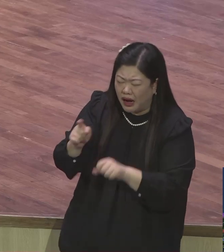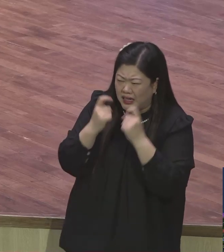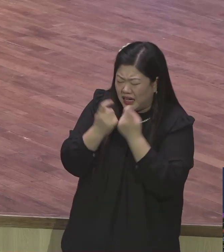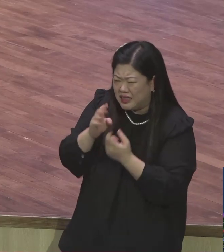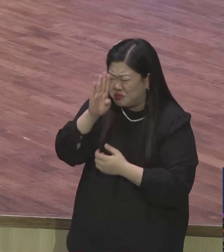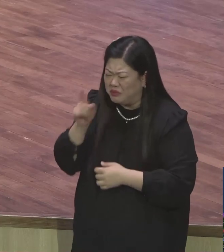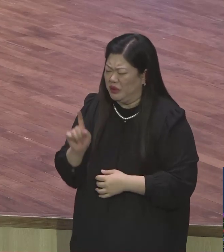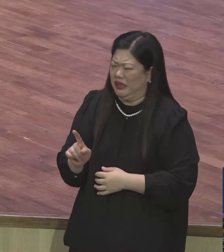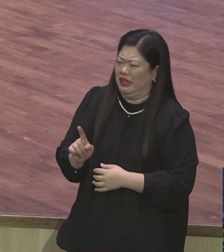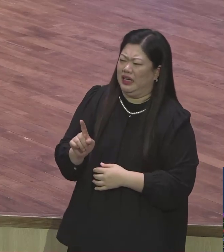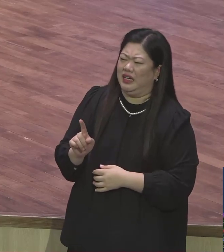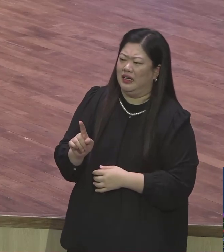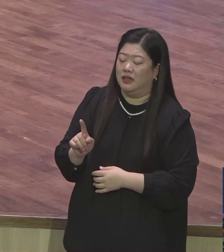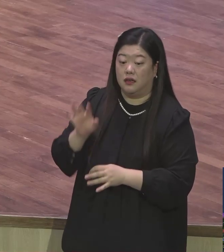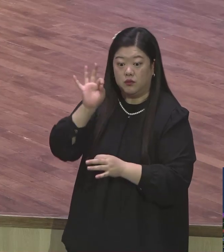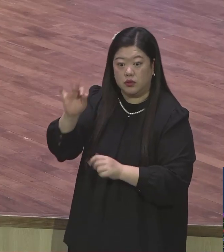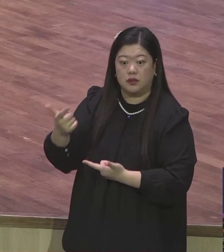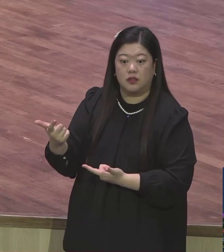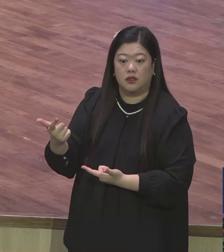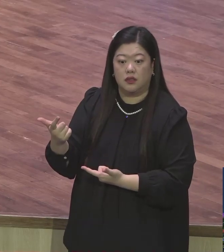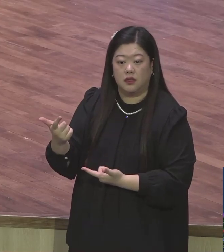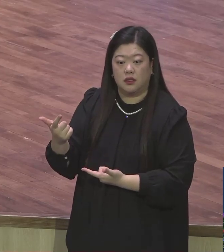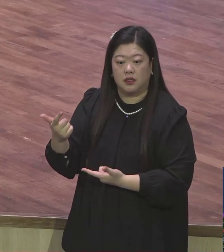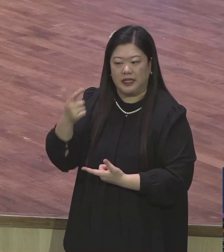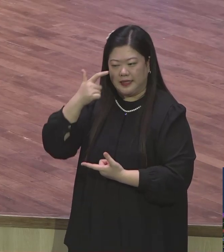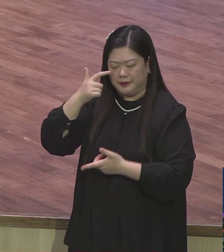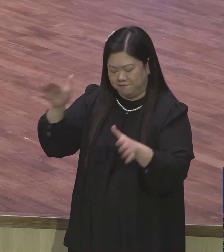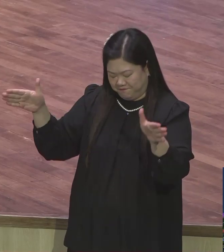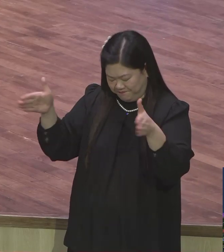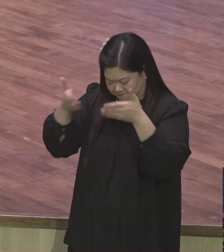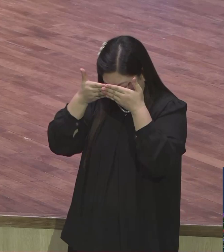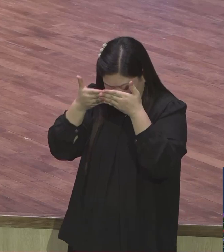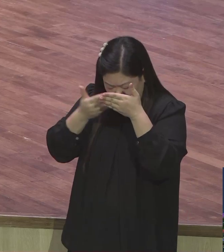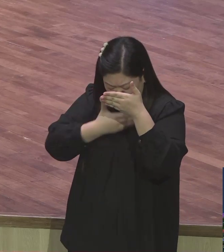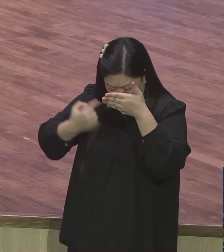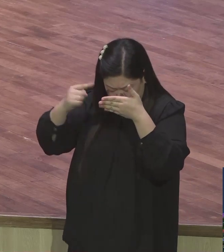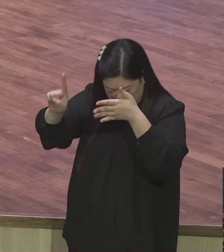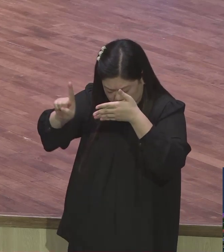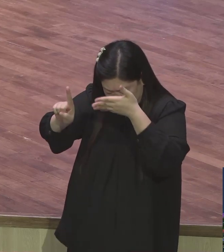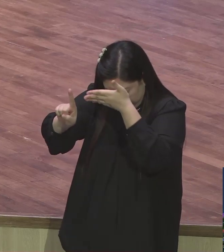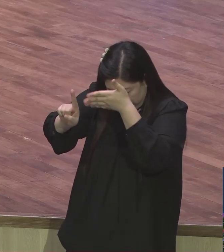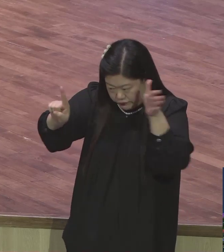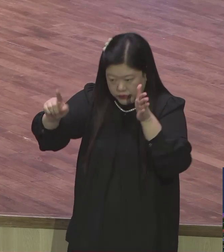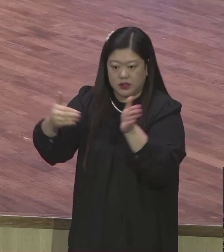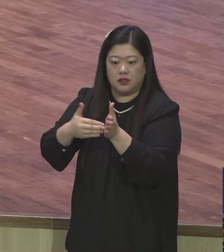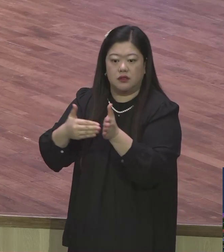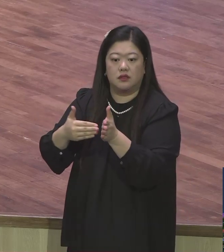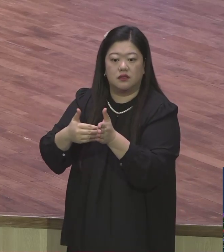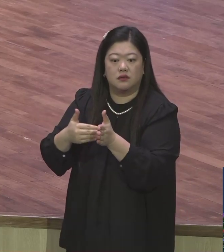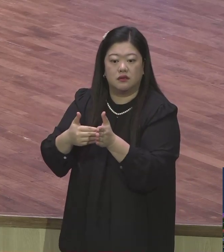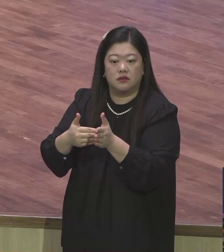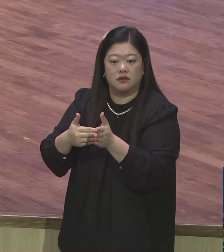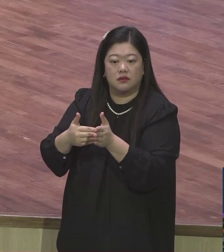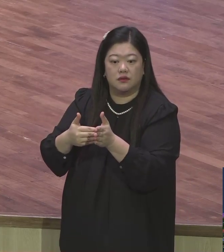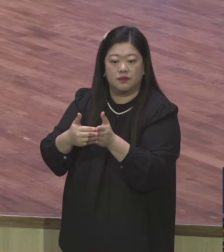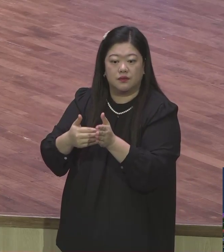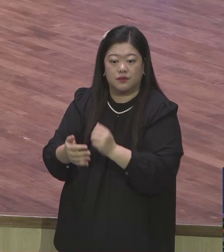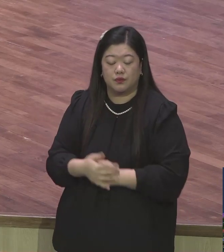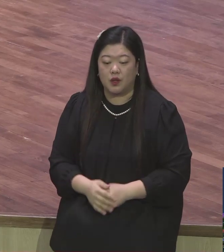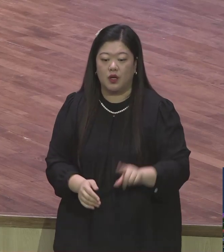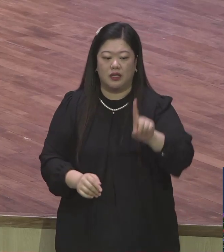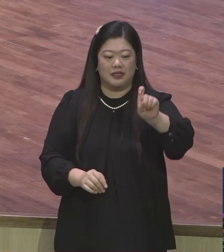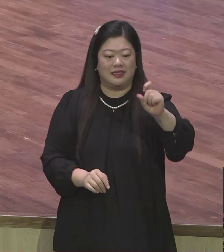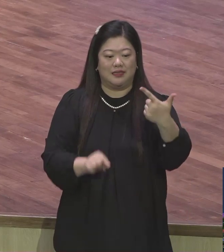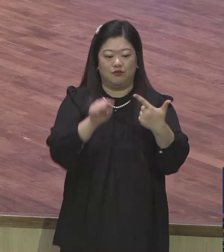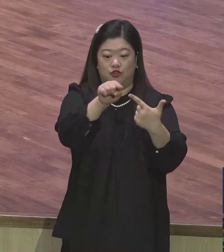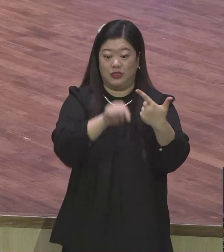이런 코람데오의 이 동역자의 이 명단 이것을 1절부터 밝히고 있습니다.